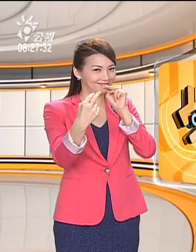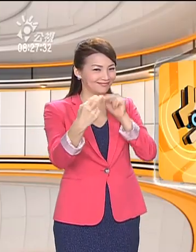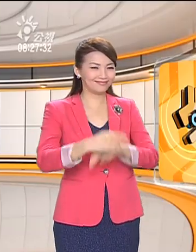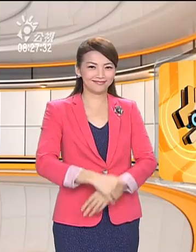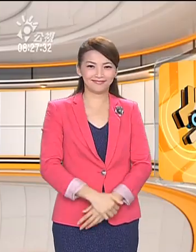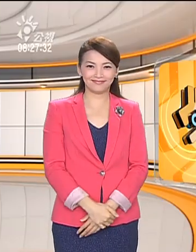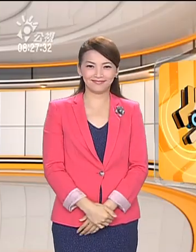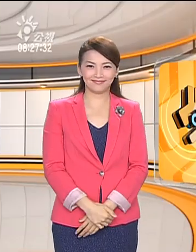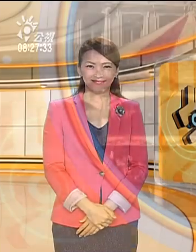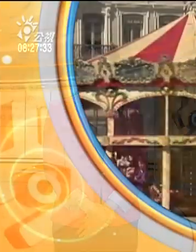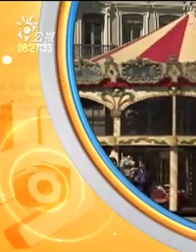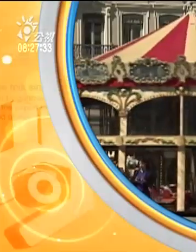会。